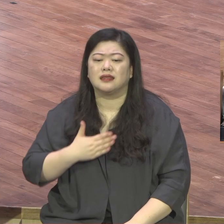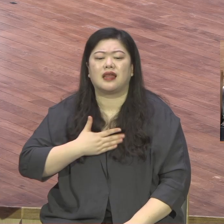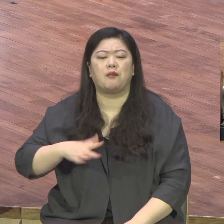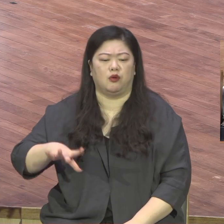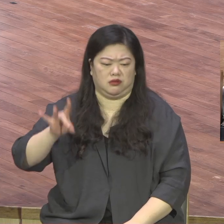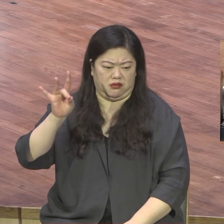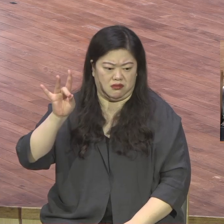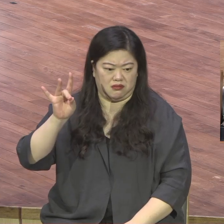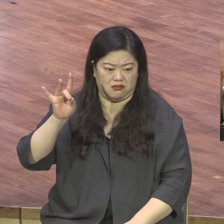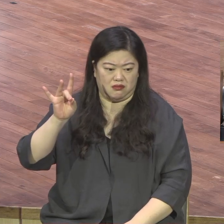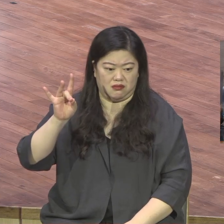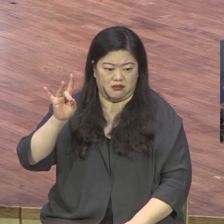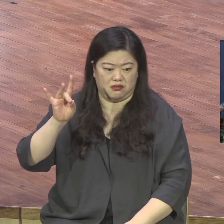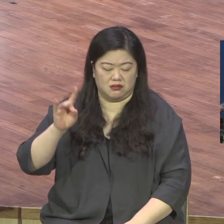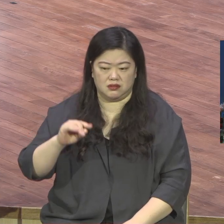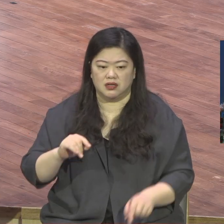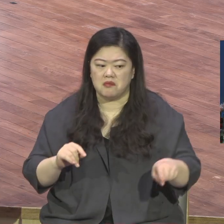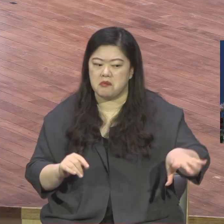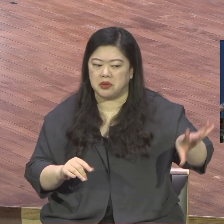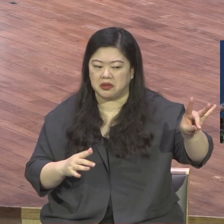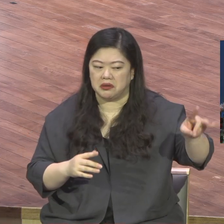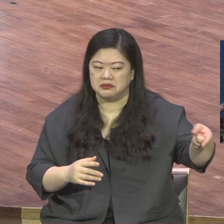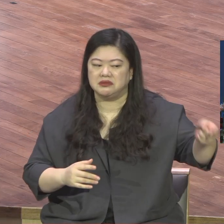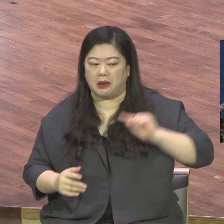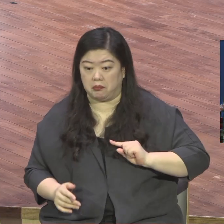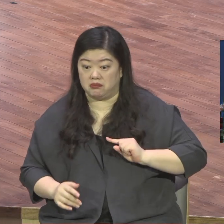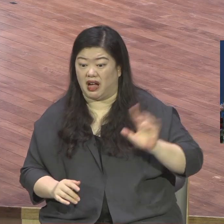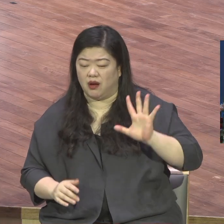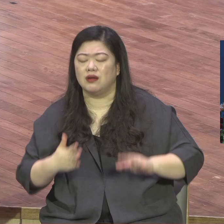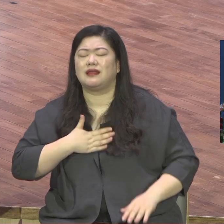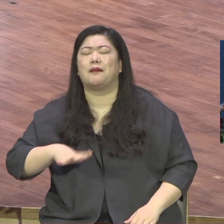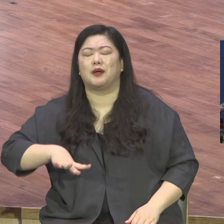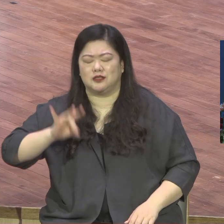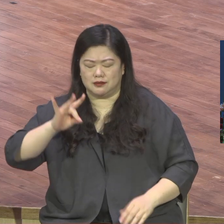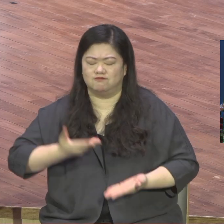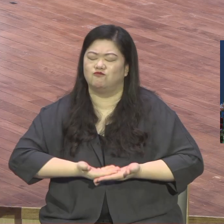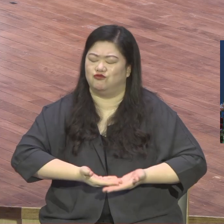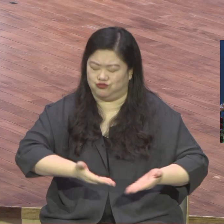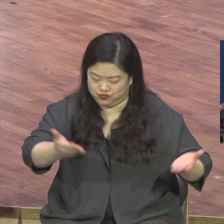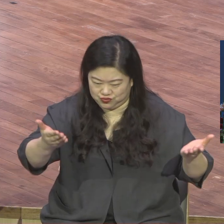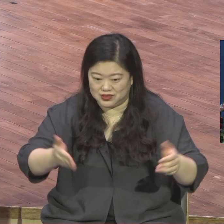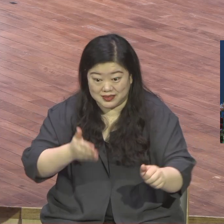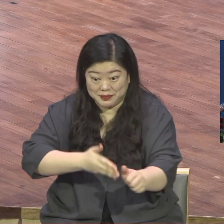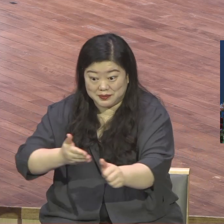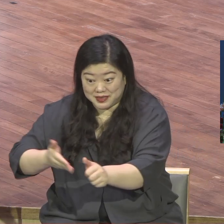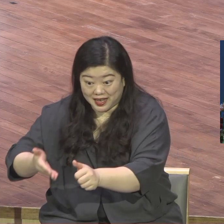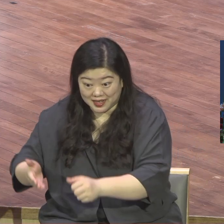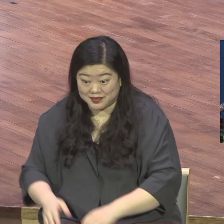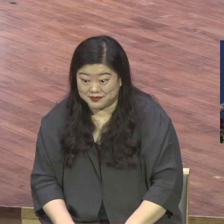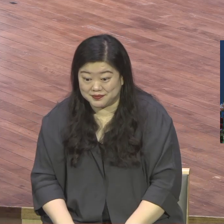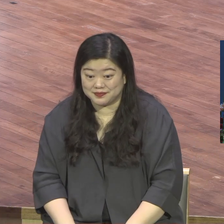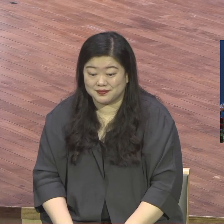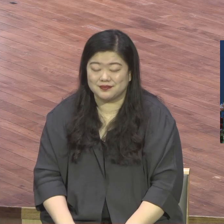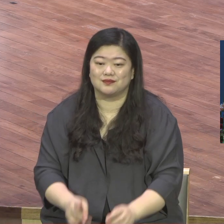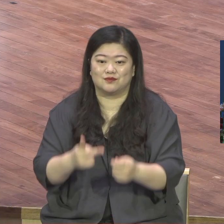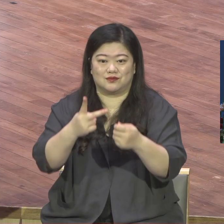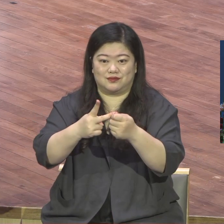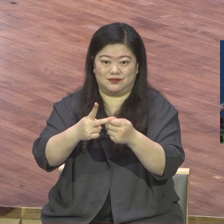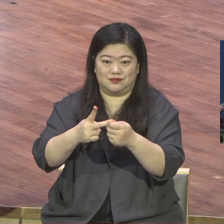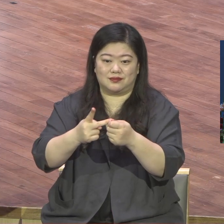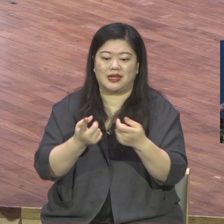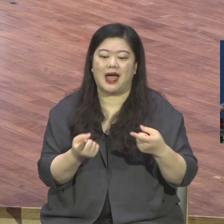그 사람에게 먼저 좀 다가가라. 그런 복음 체질 다 되시기를 주님으로 축복합니다. 두 번째로